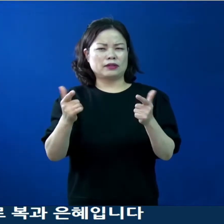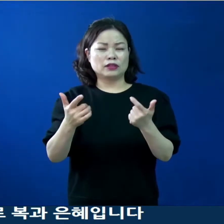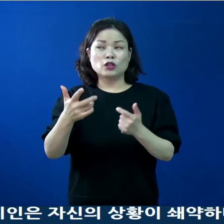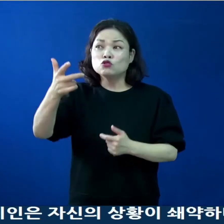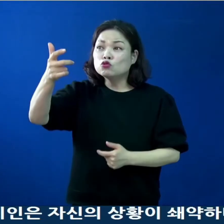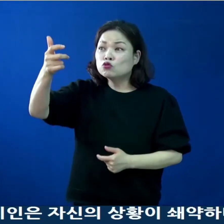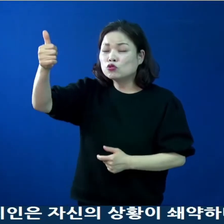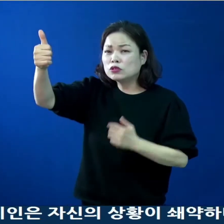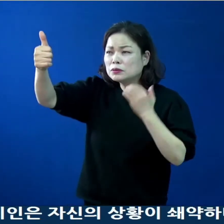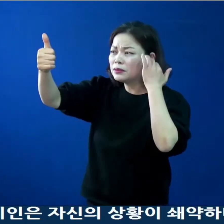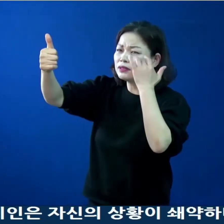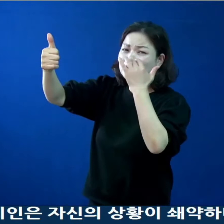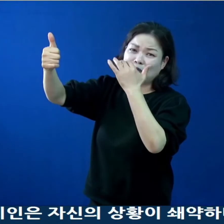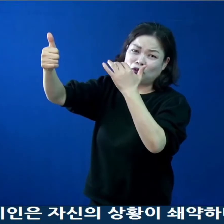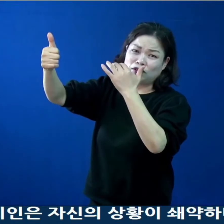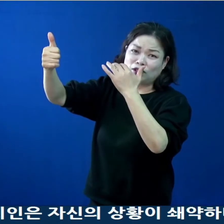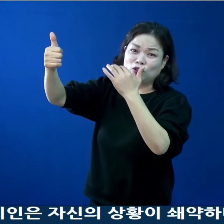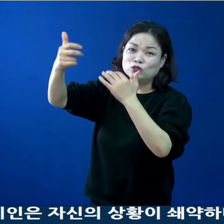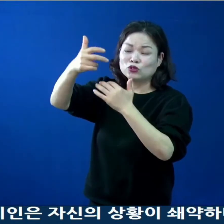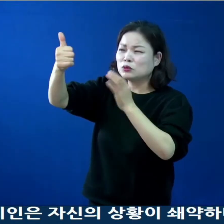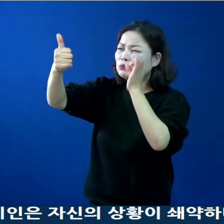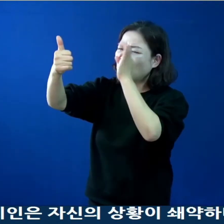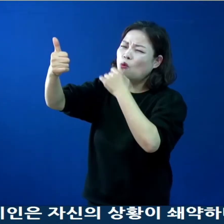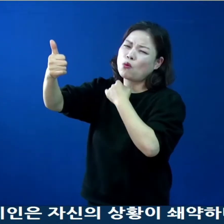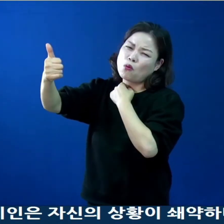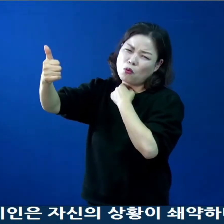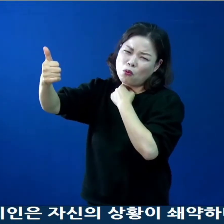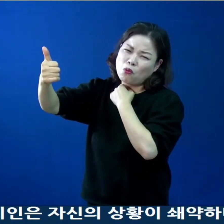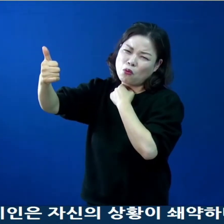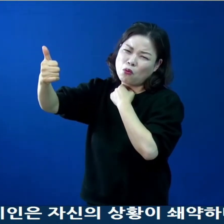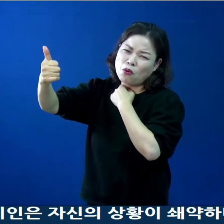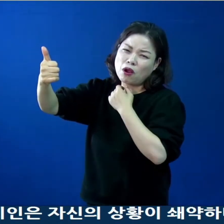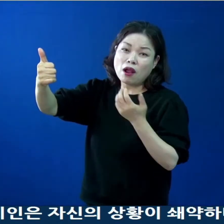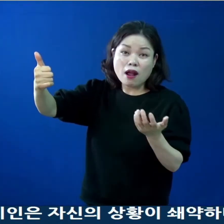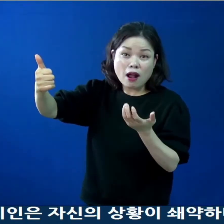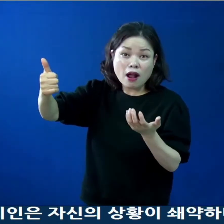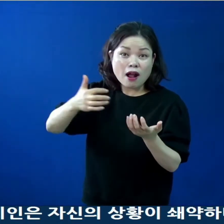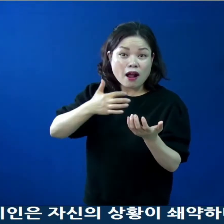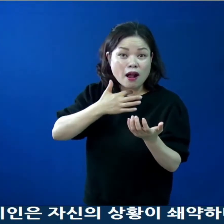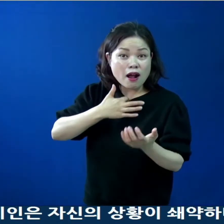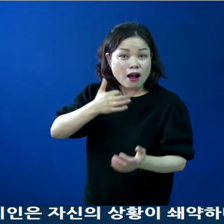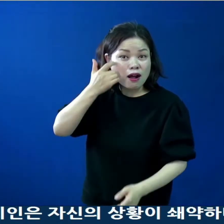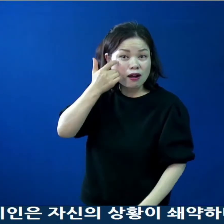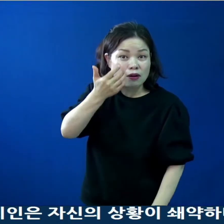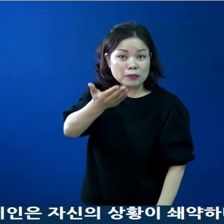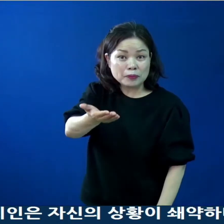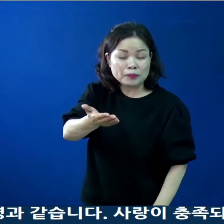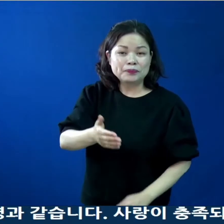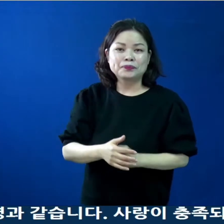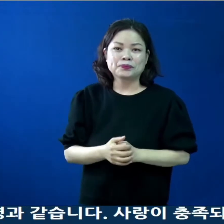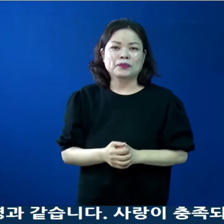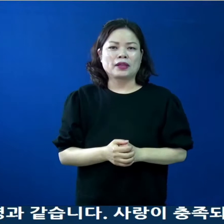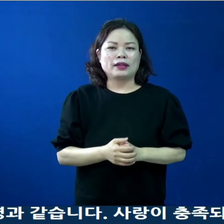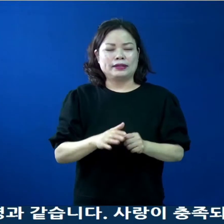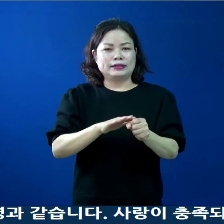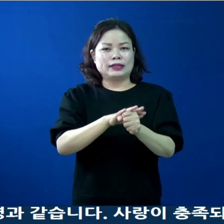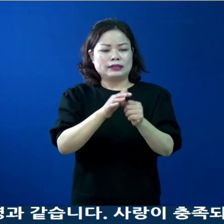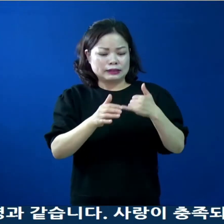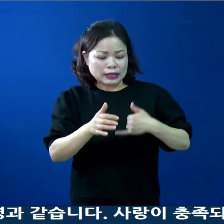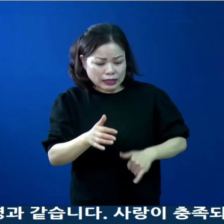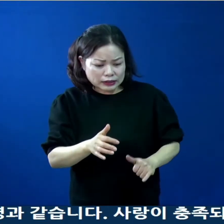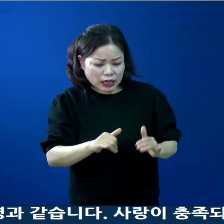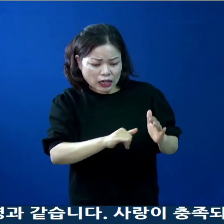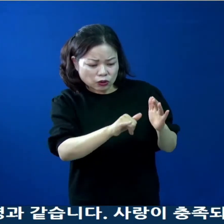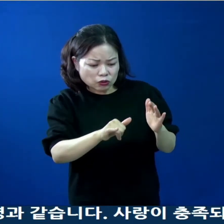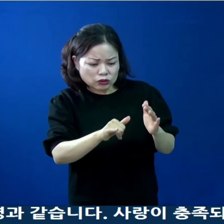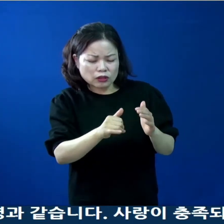주님이 그리워서, 주님 보고 싶어서 아파해 보신 적이 있으십니까? 사랑하는 자식이나 가족이